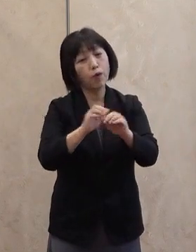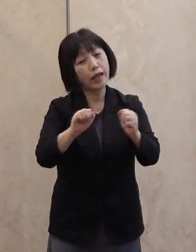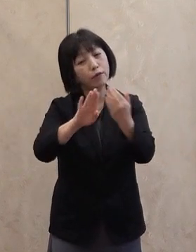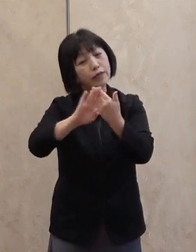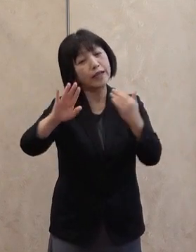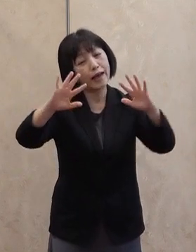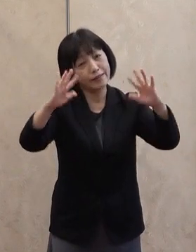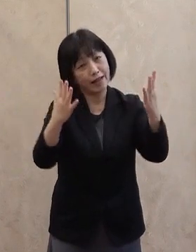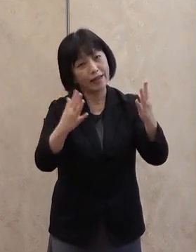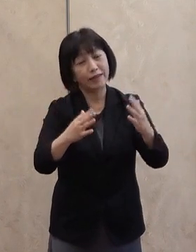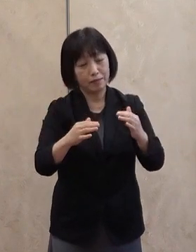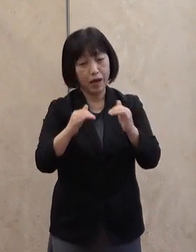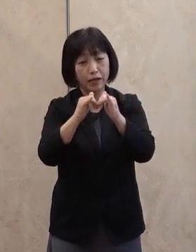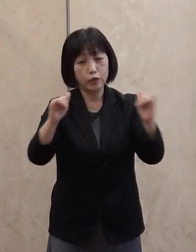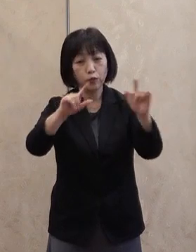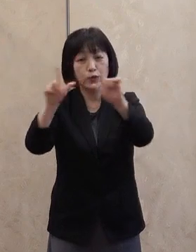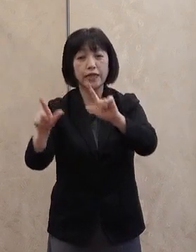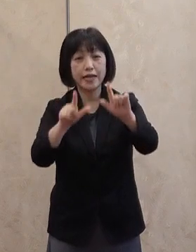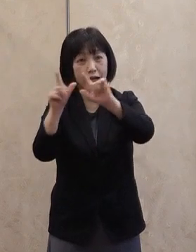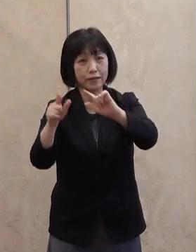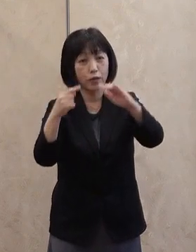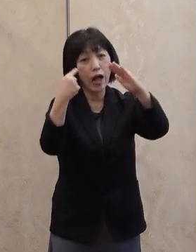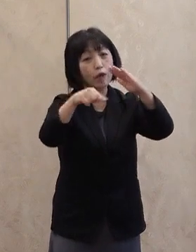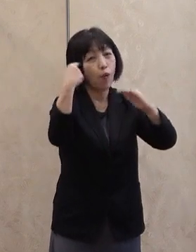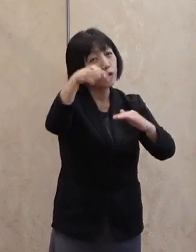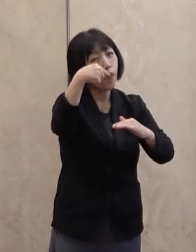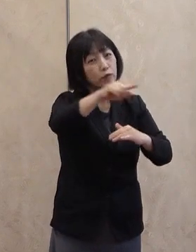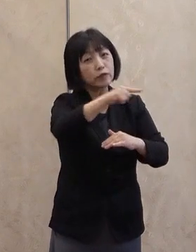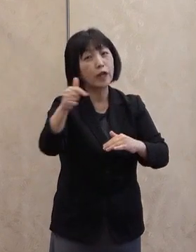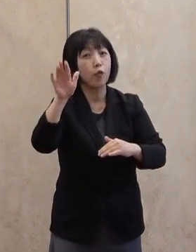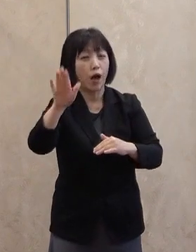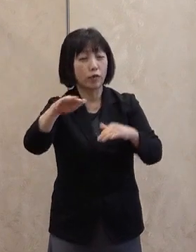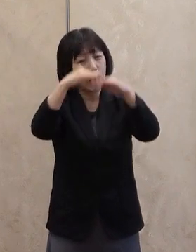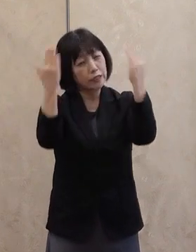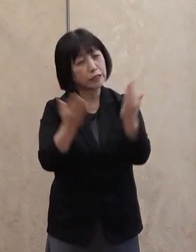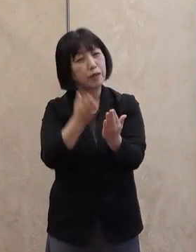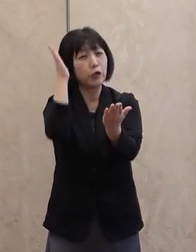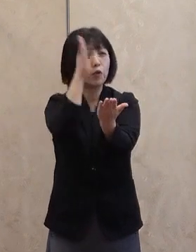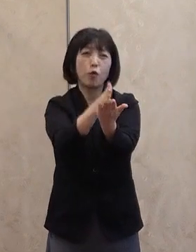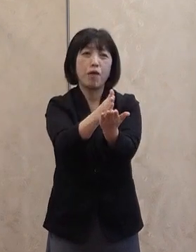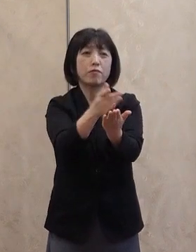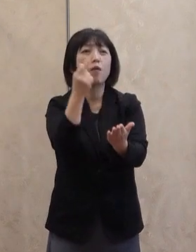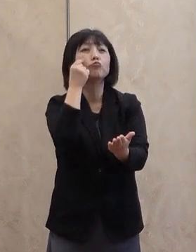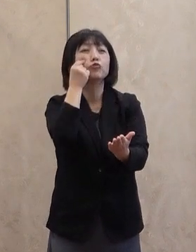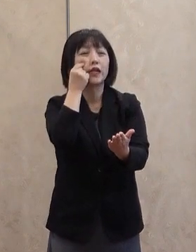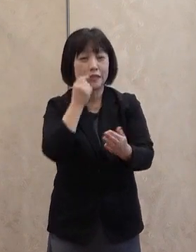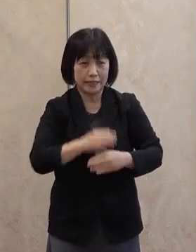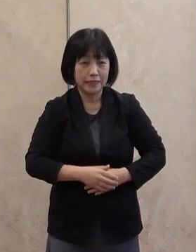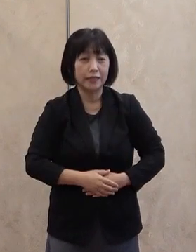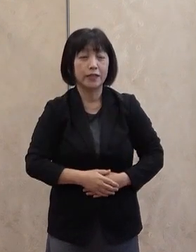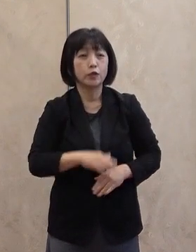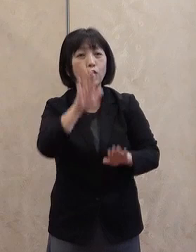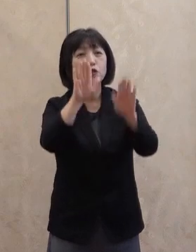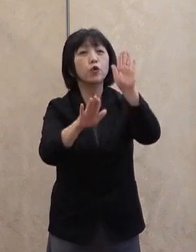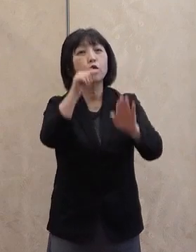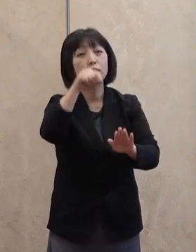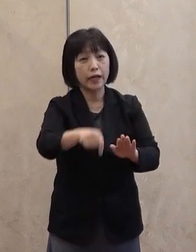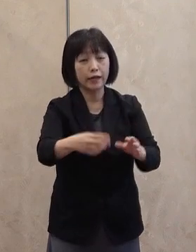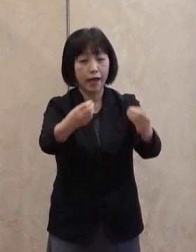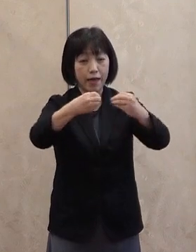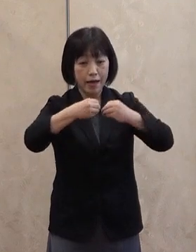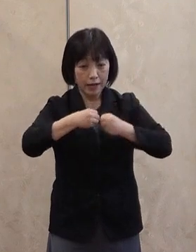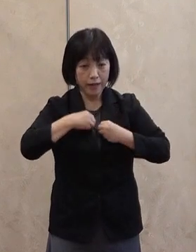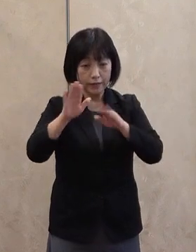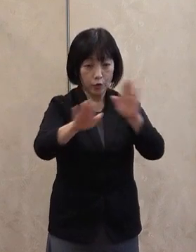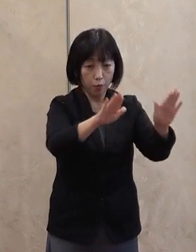学校教育とかいろいろありますので、全部を止めるというわけにはなかなかいかない中で、感染に効果があ